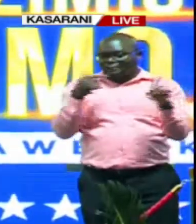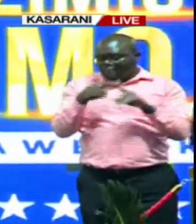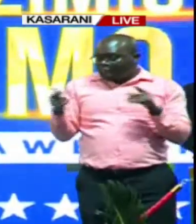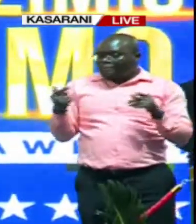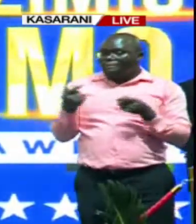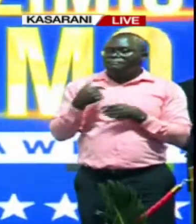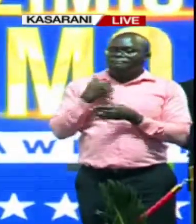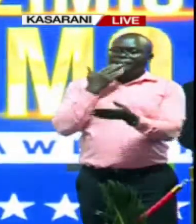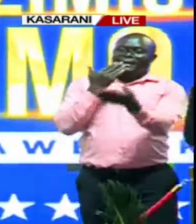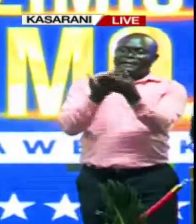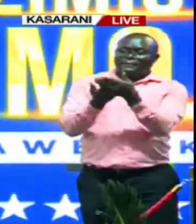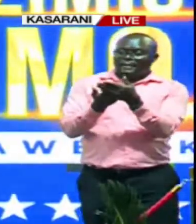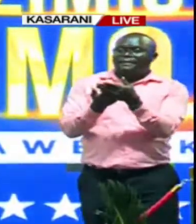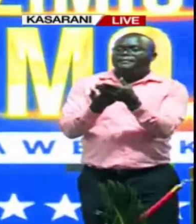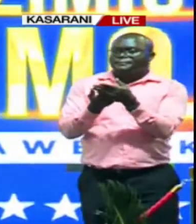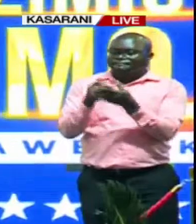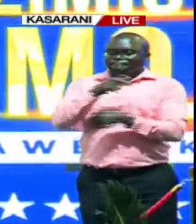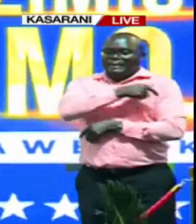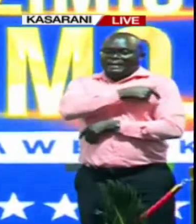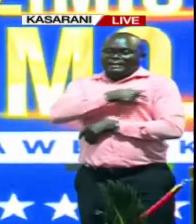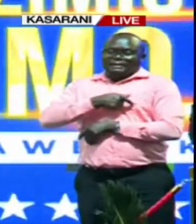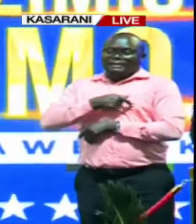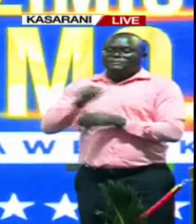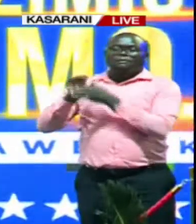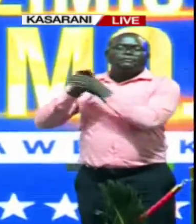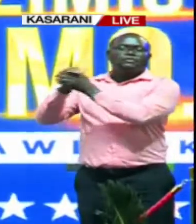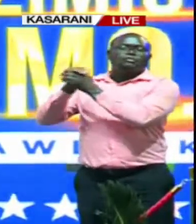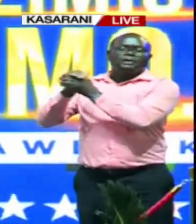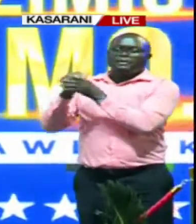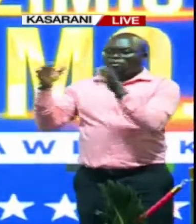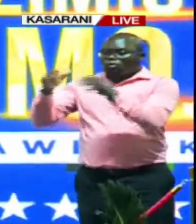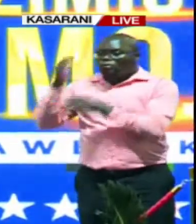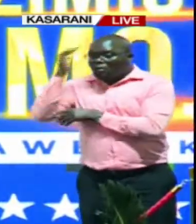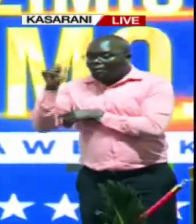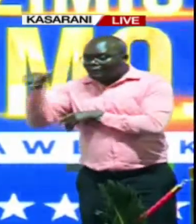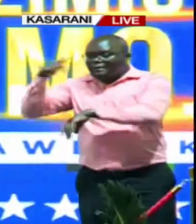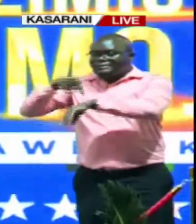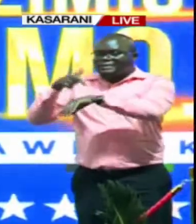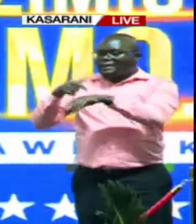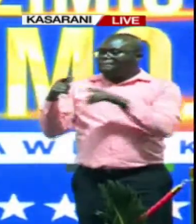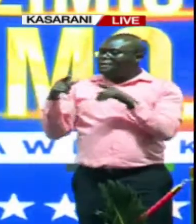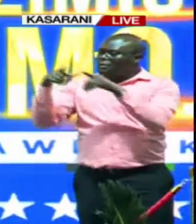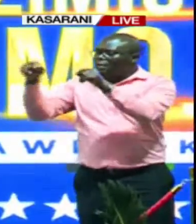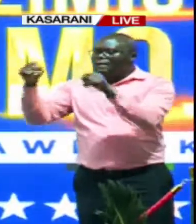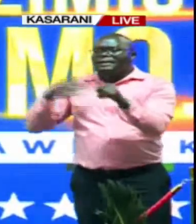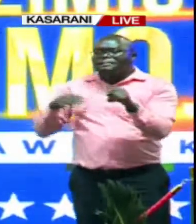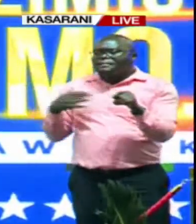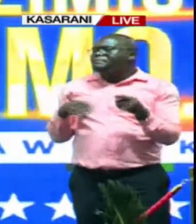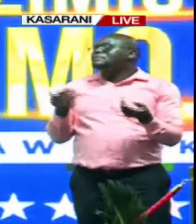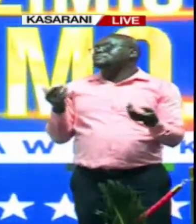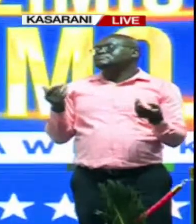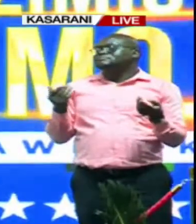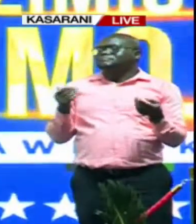nataka kuwashukuru wale delegates wa Jubilee, because siku hiyo nilisema na wengi